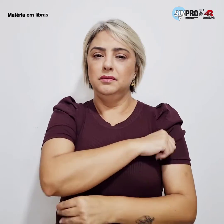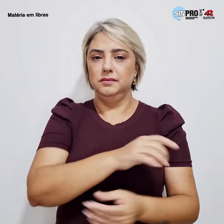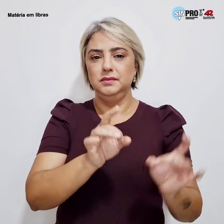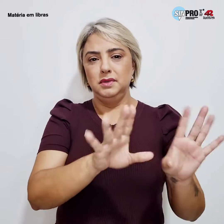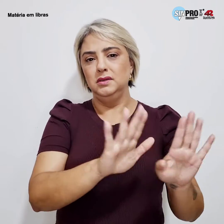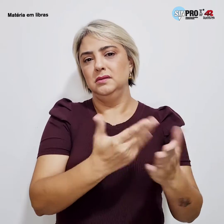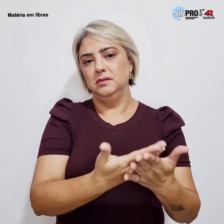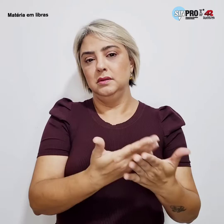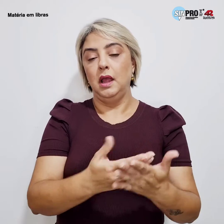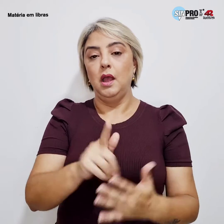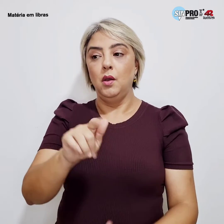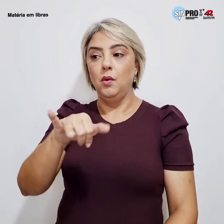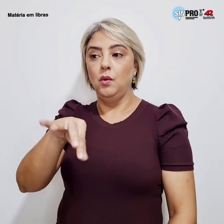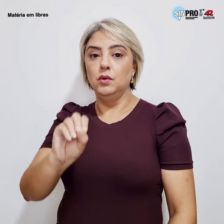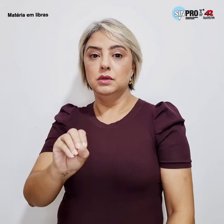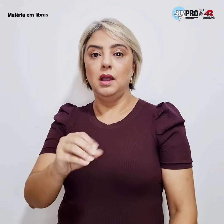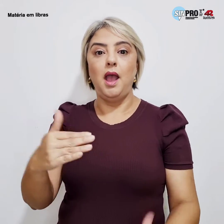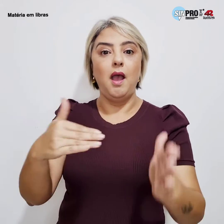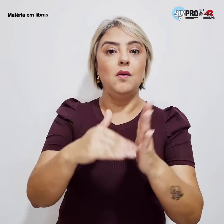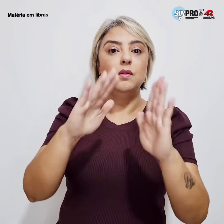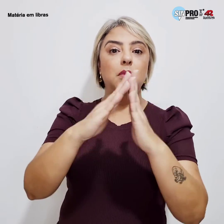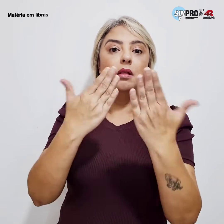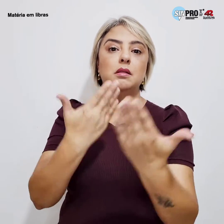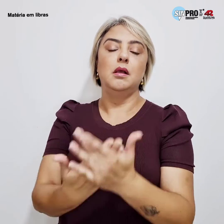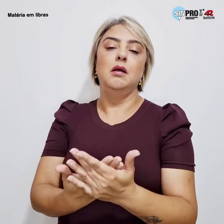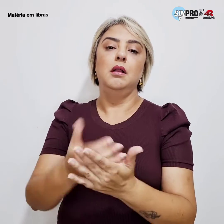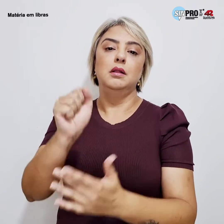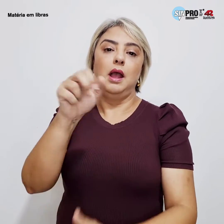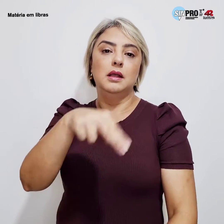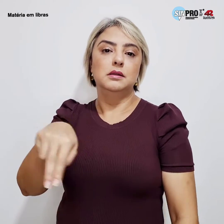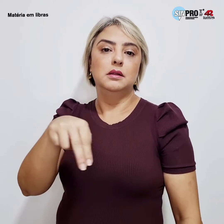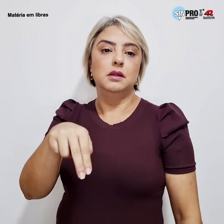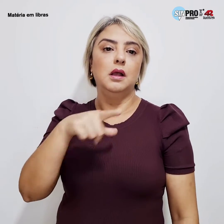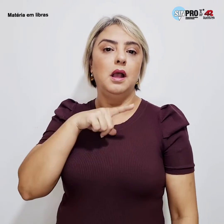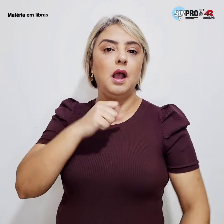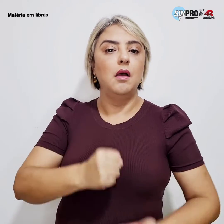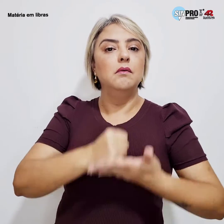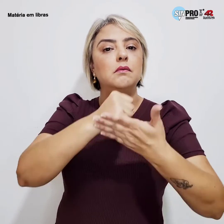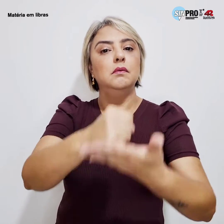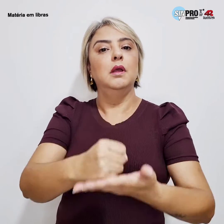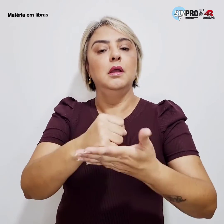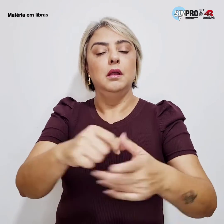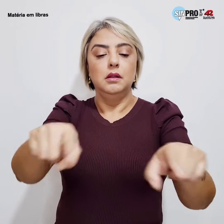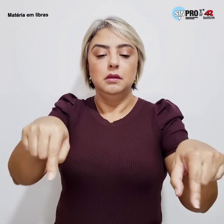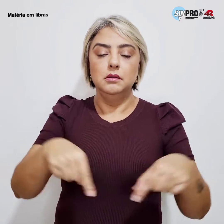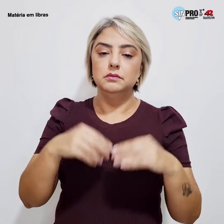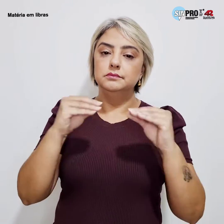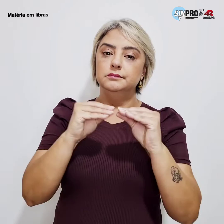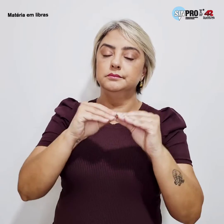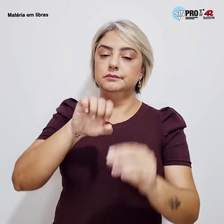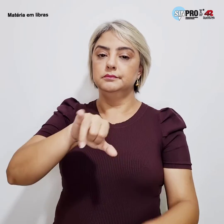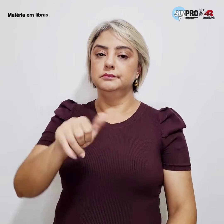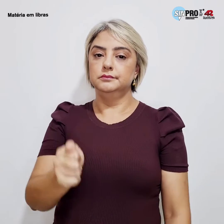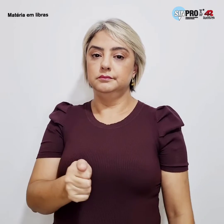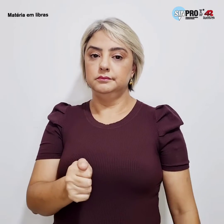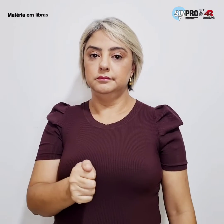O GISNO é a última escola da Asa Norte a oferecer turmas de EJA.